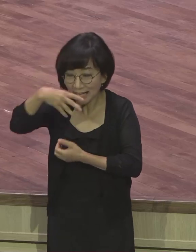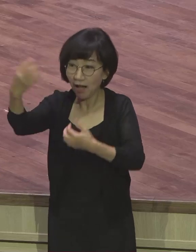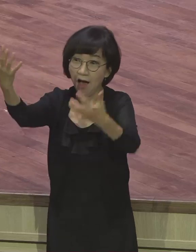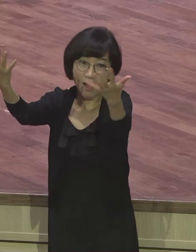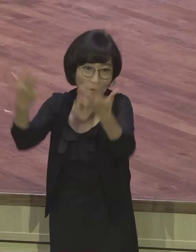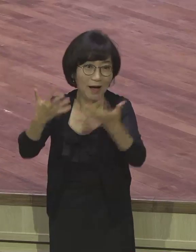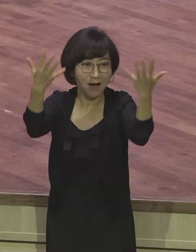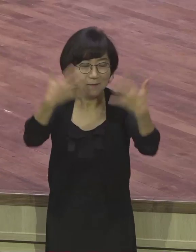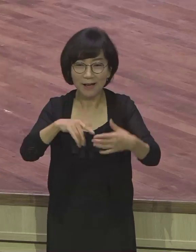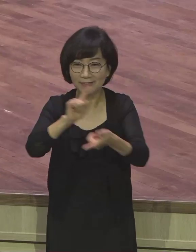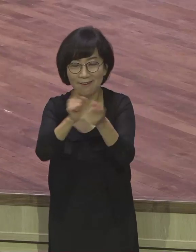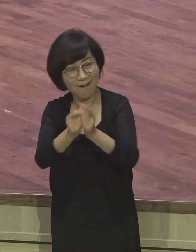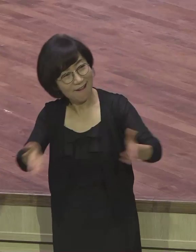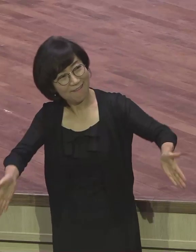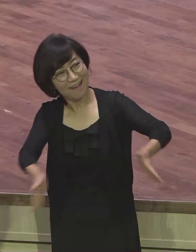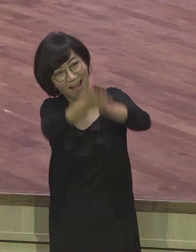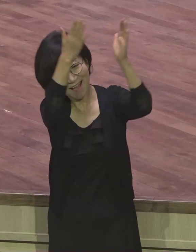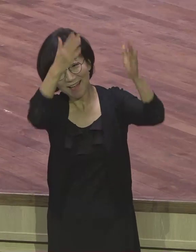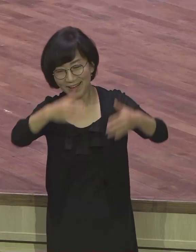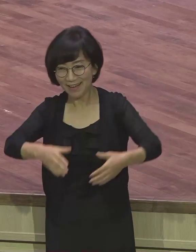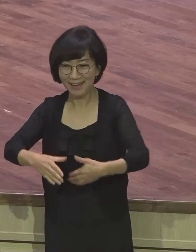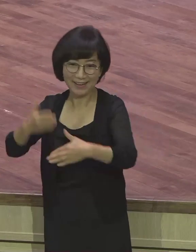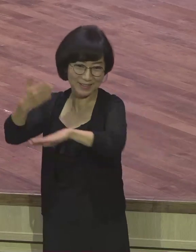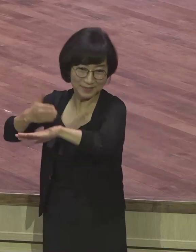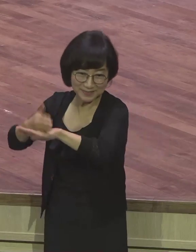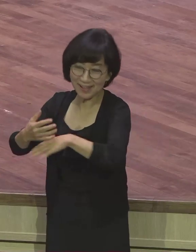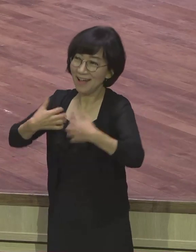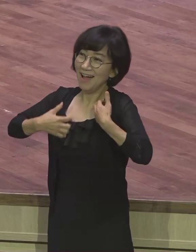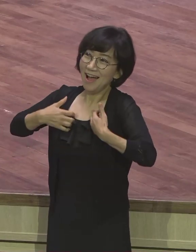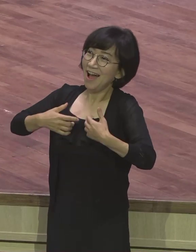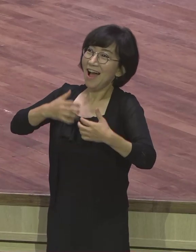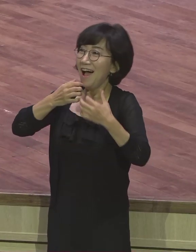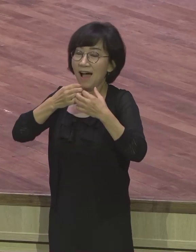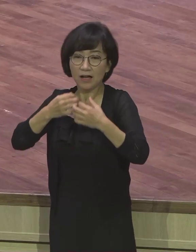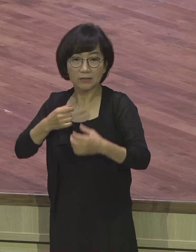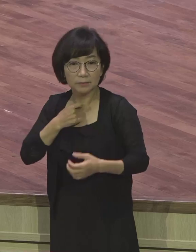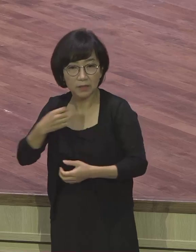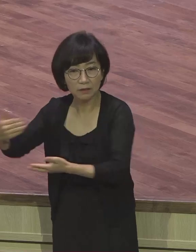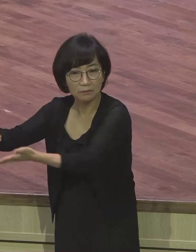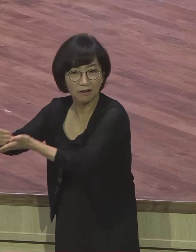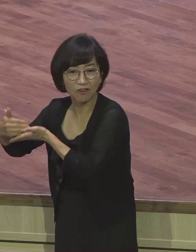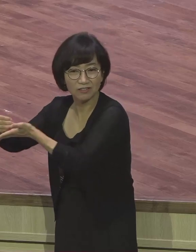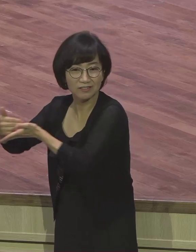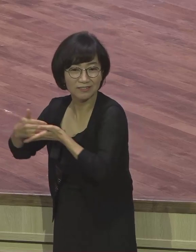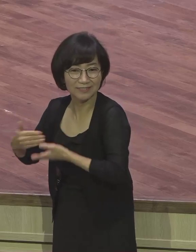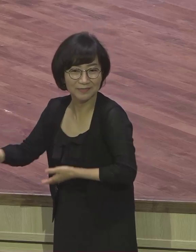막 하이파이브 하고 막 찬양하고 감사하고 그래 살자 좀.